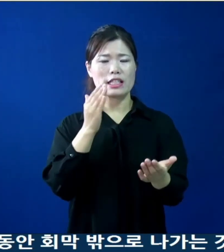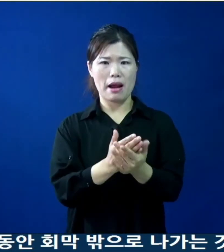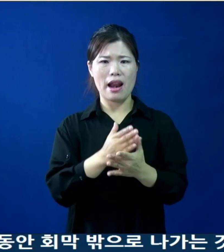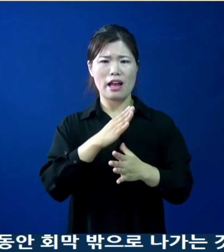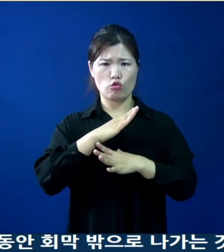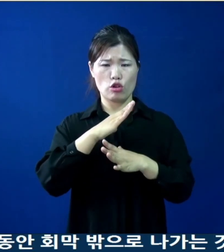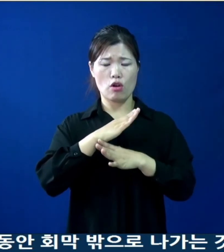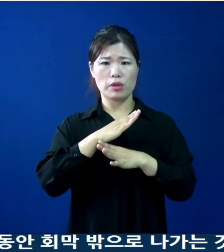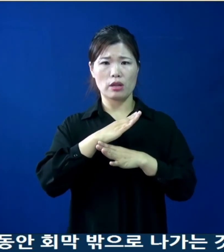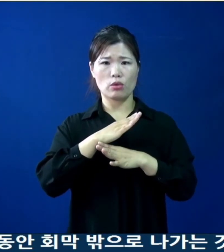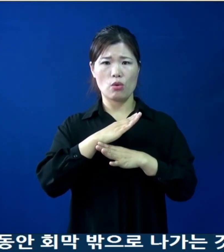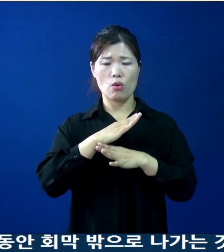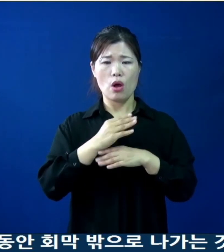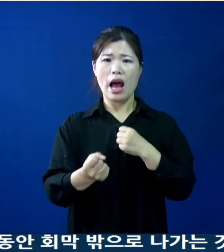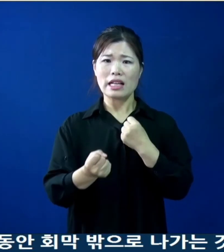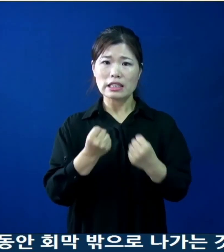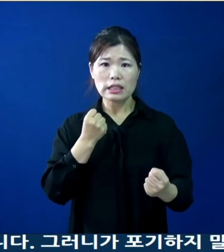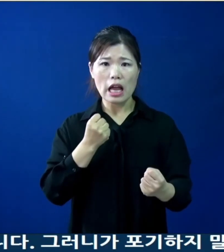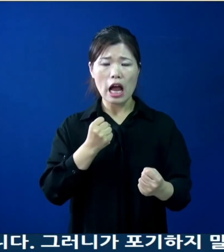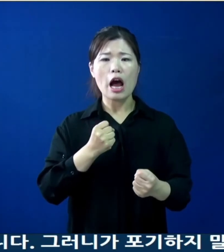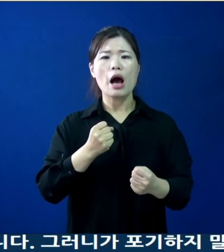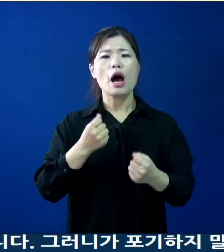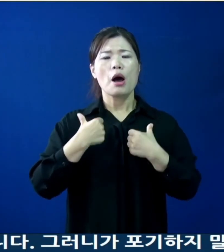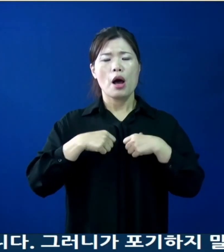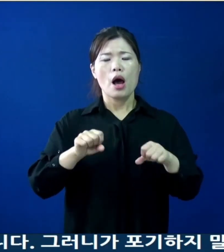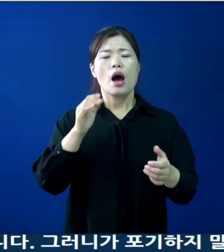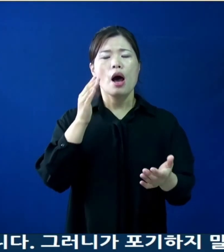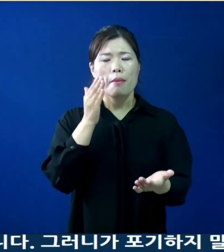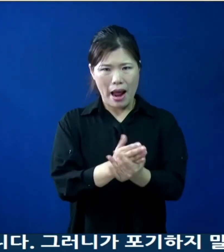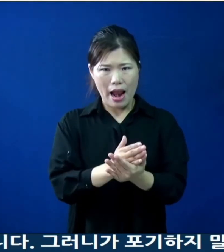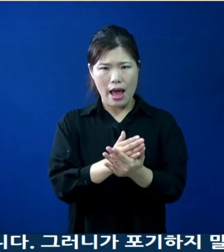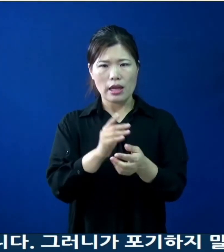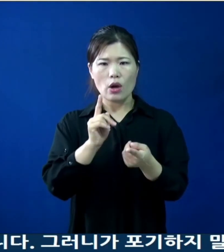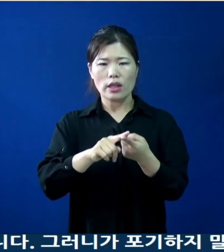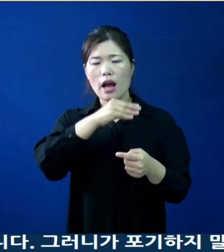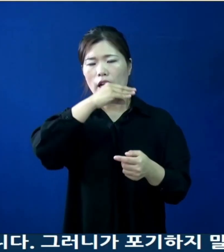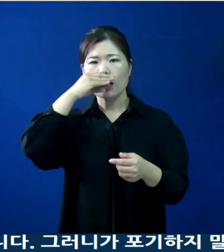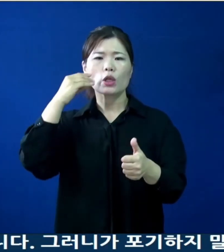포기하지 말라. 힘들더라도 포기하지 말라. 이 교훈인 것이죠.